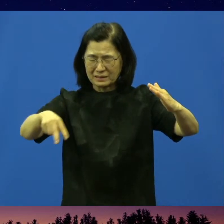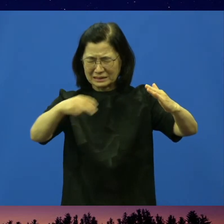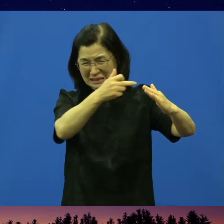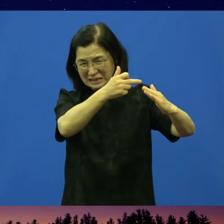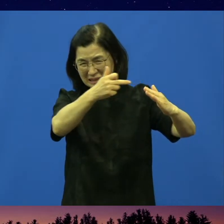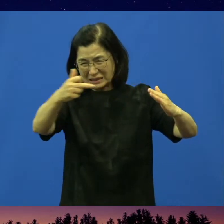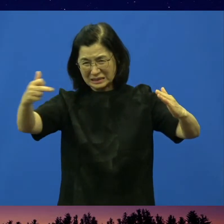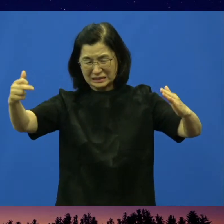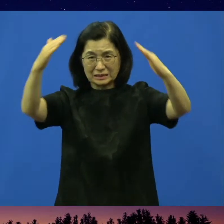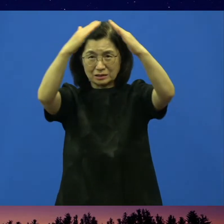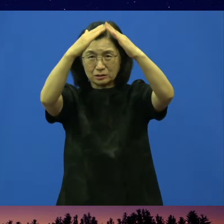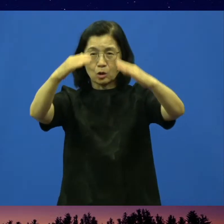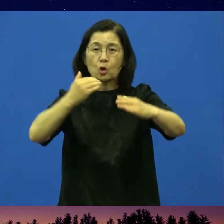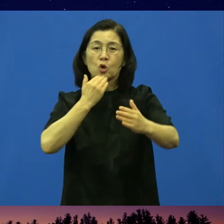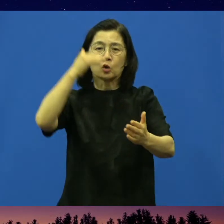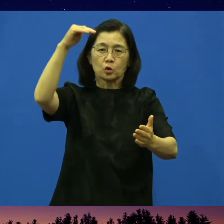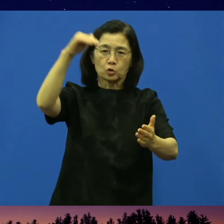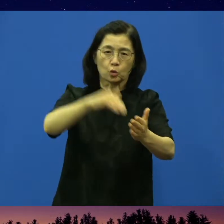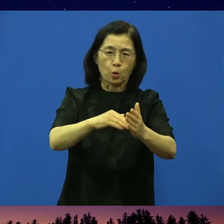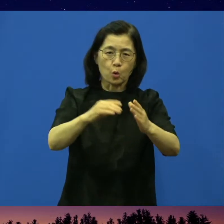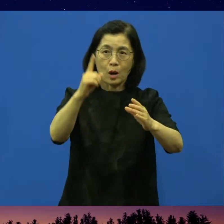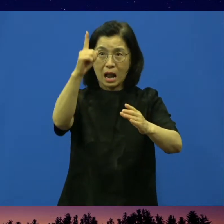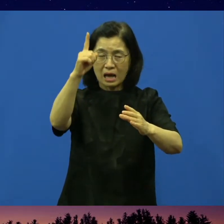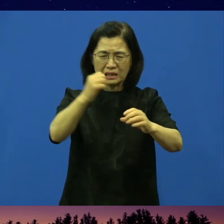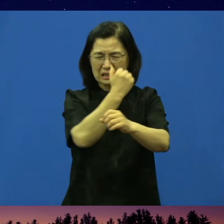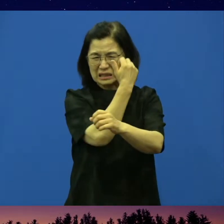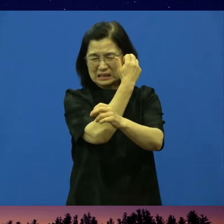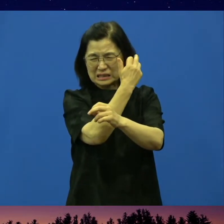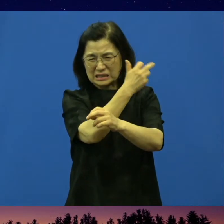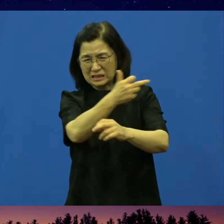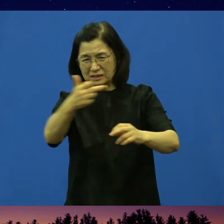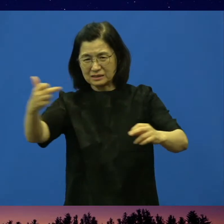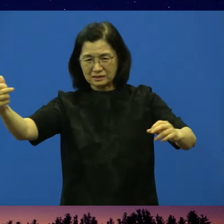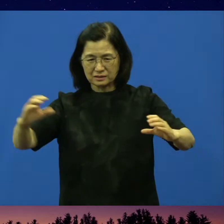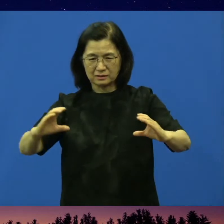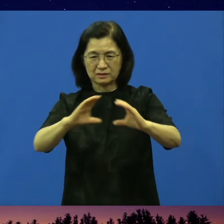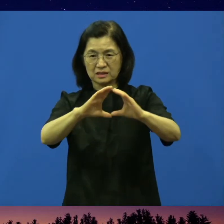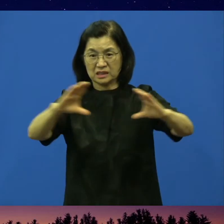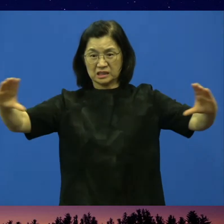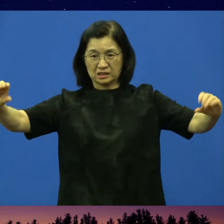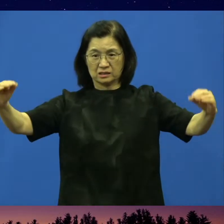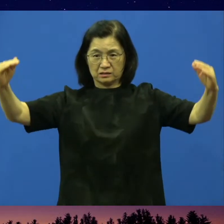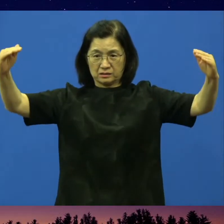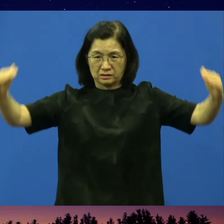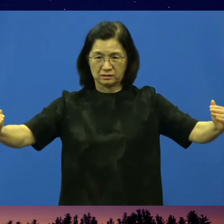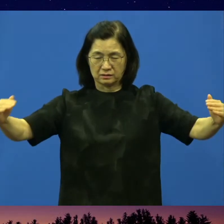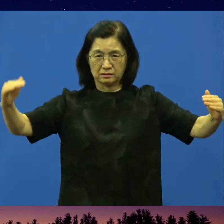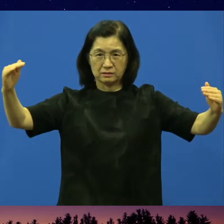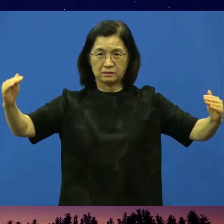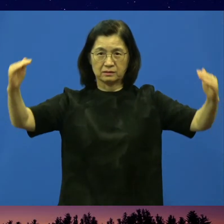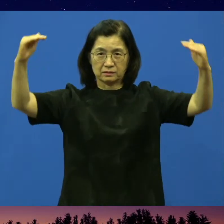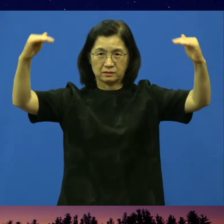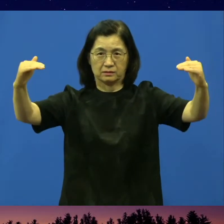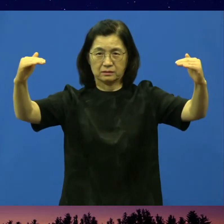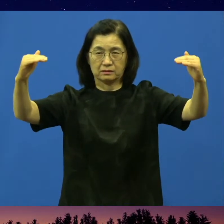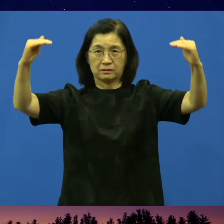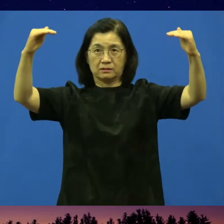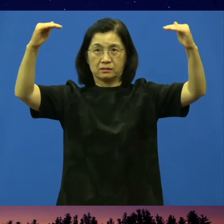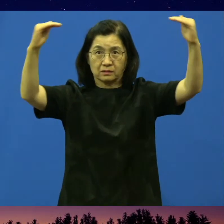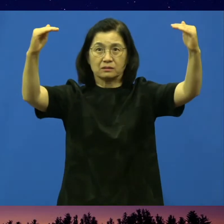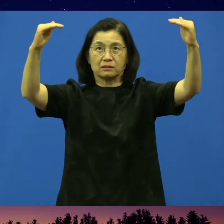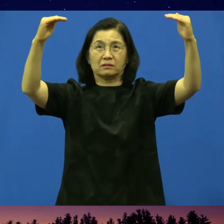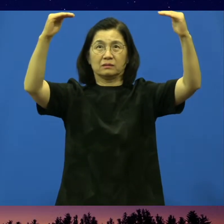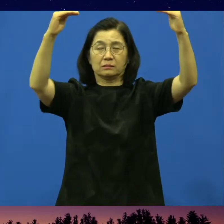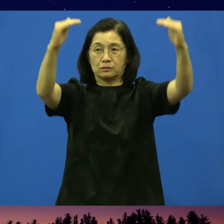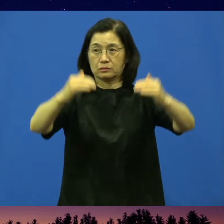하나가 어마어마한데 그걸 크레인도 없이, 여러분, 그 사막에 돌이 없어요.